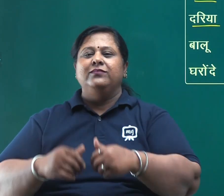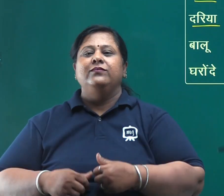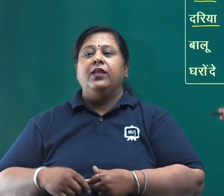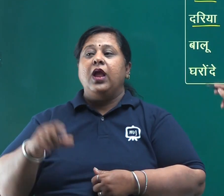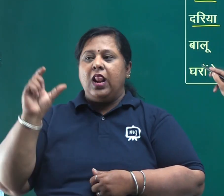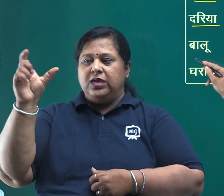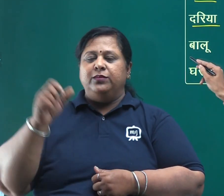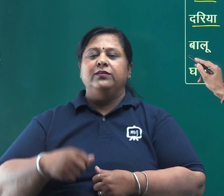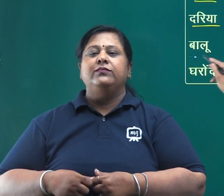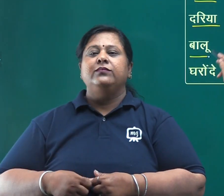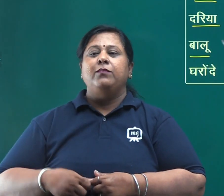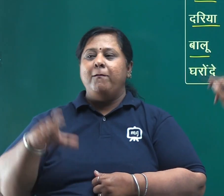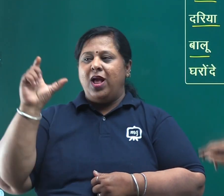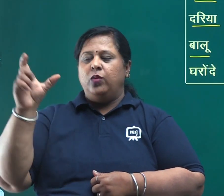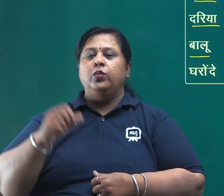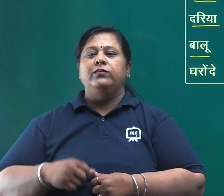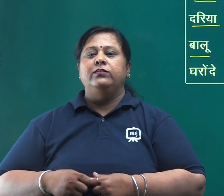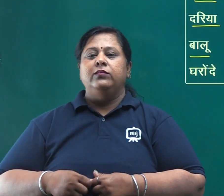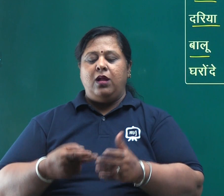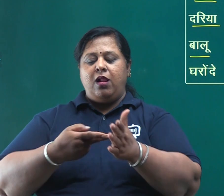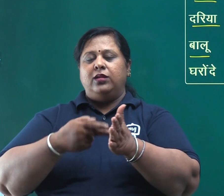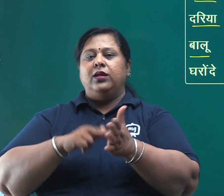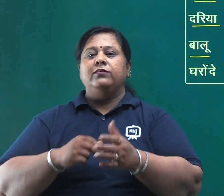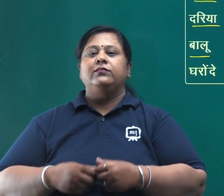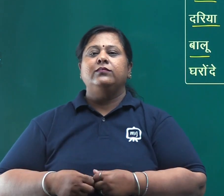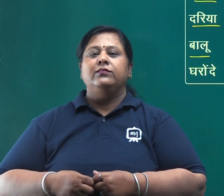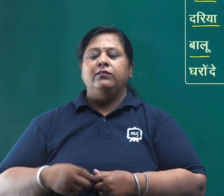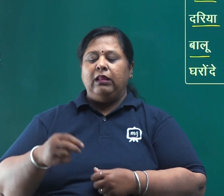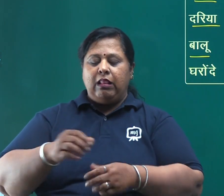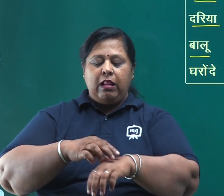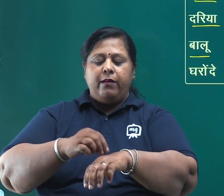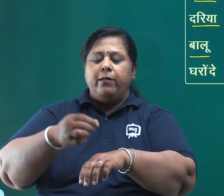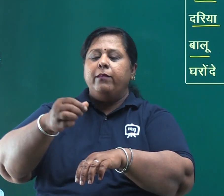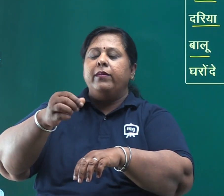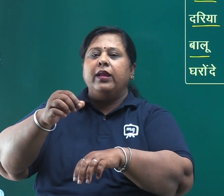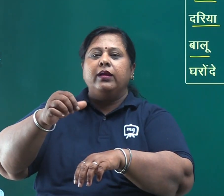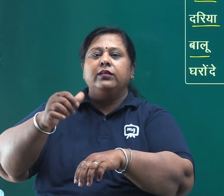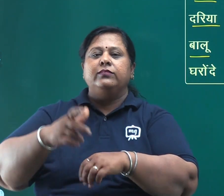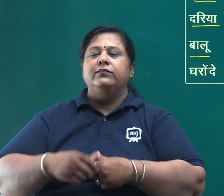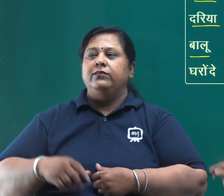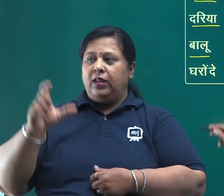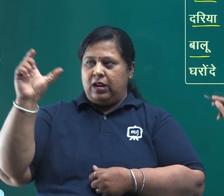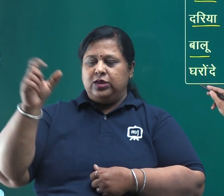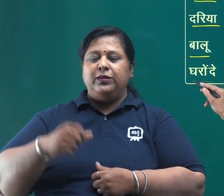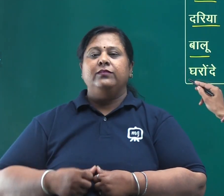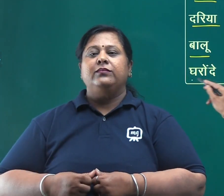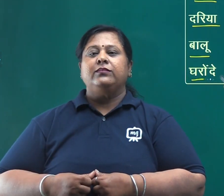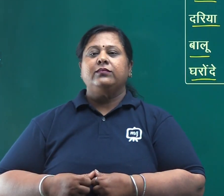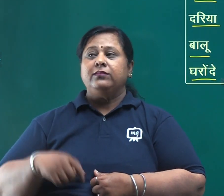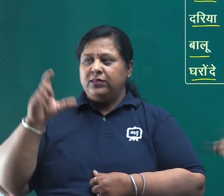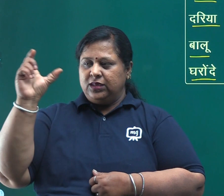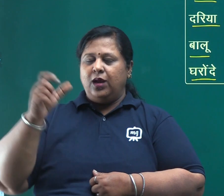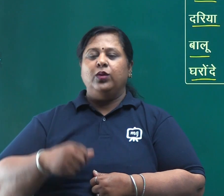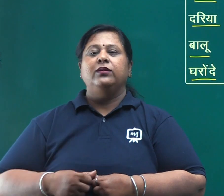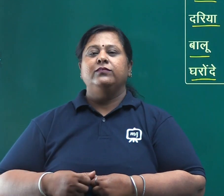अगला शब्द है बालू, अर्थ होगा रेत। अगला शब्द है